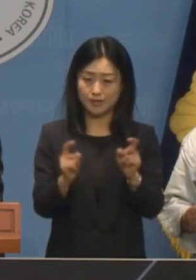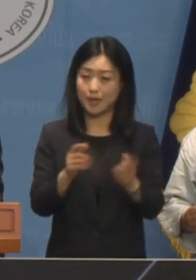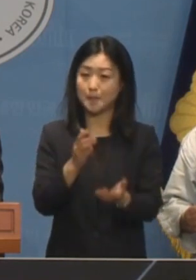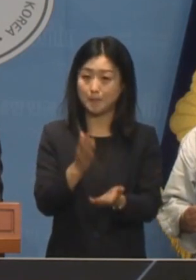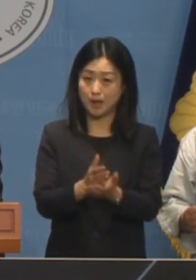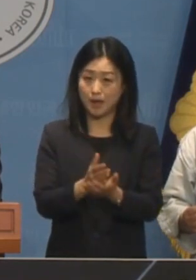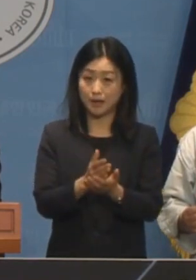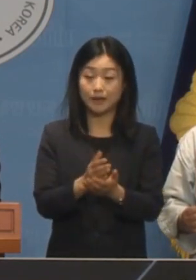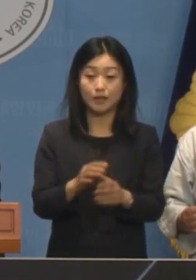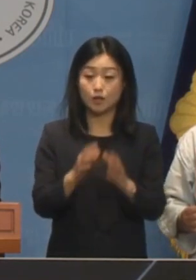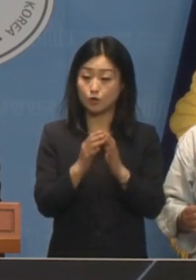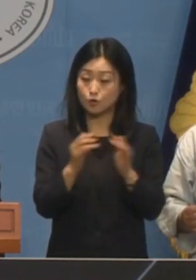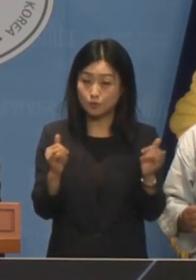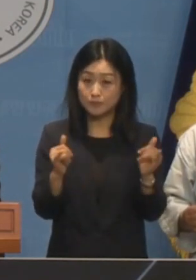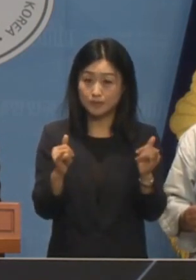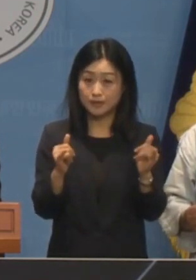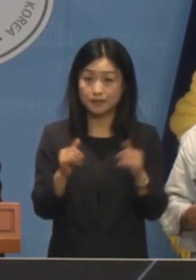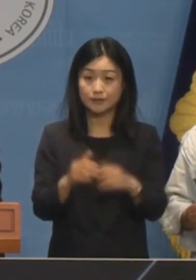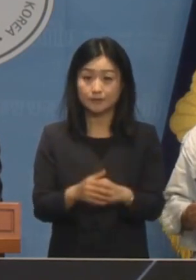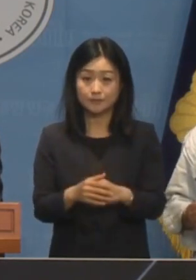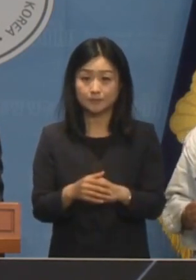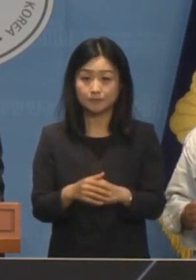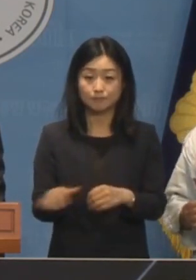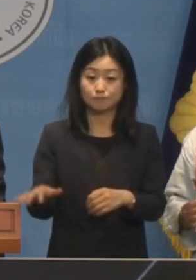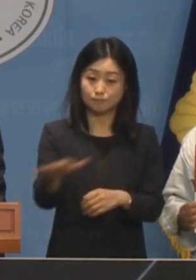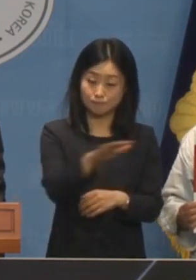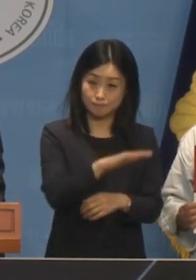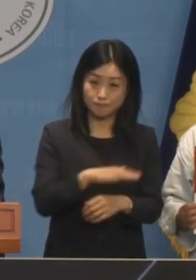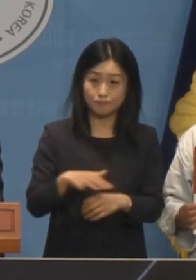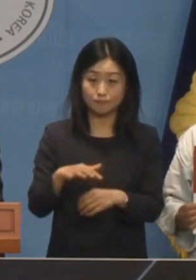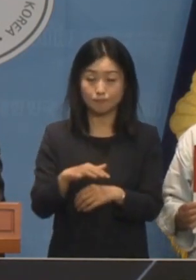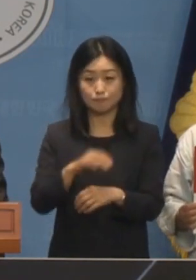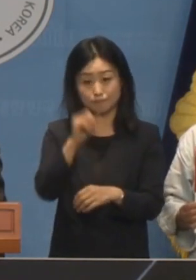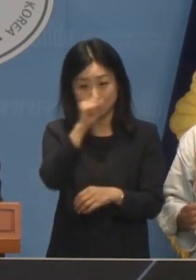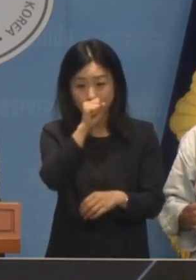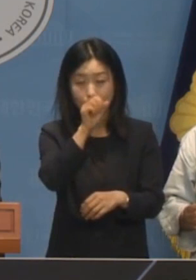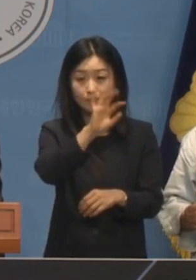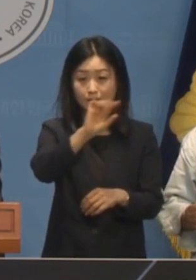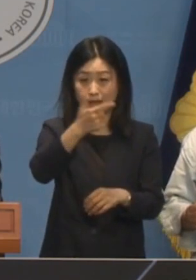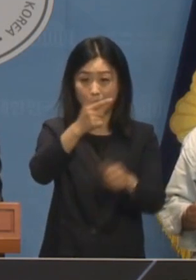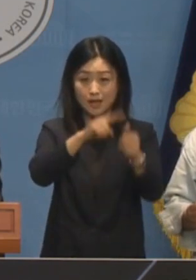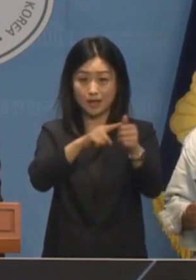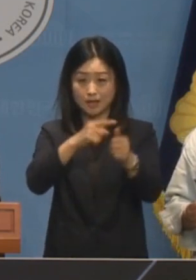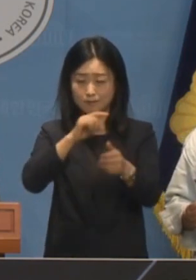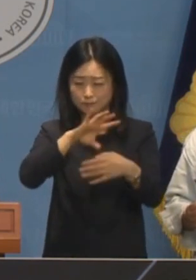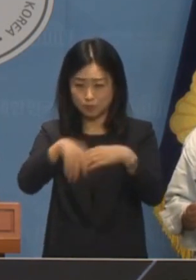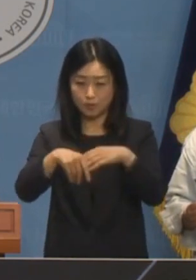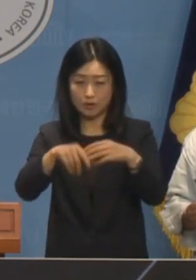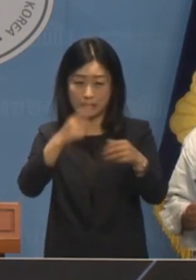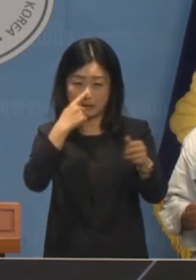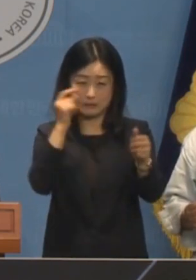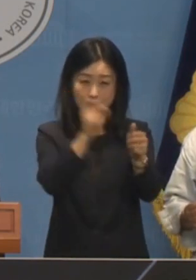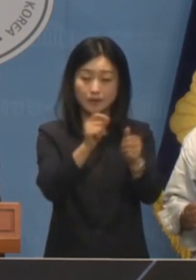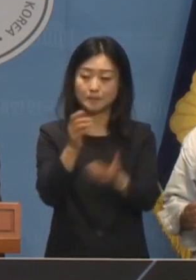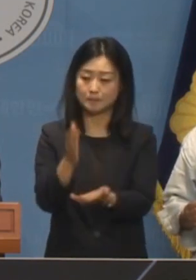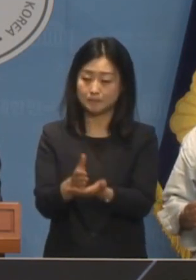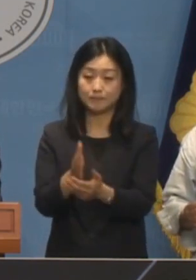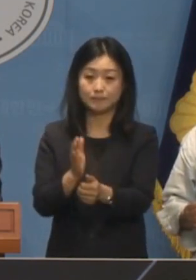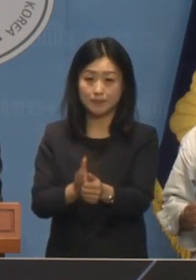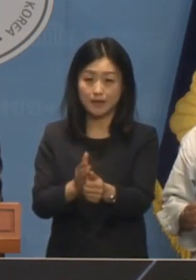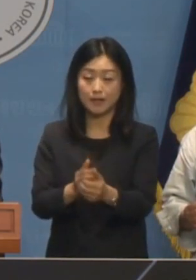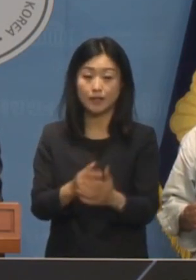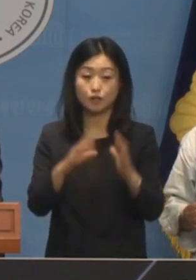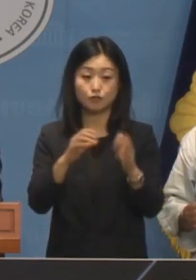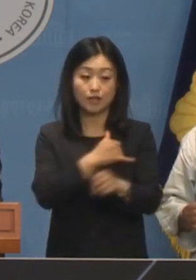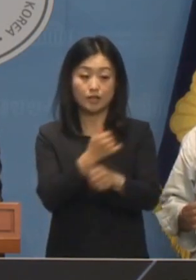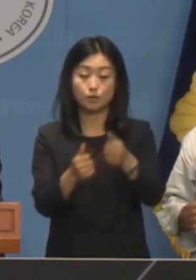국민의 의사에 반하는 일방적 흠집 내기로 일관해선 안 될 것이다. 우리는 2018년부터 지금까지